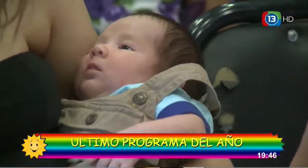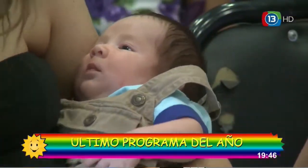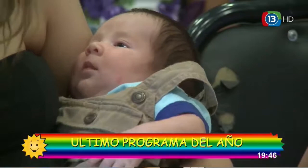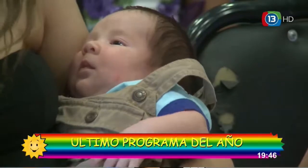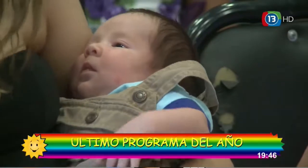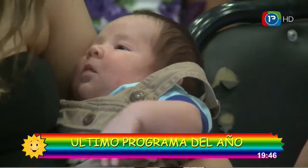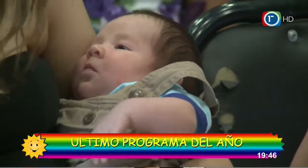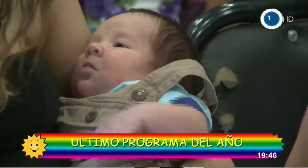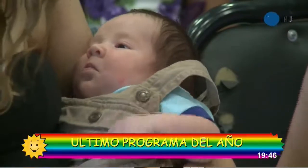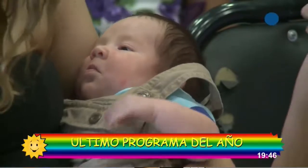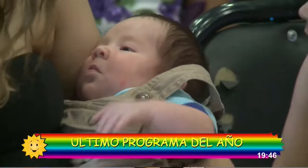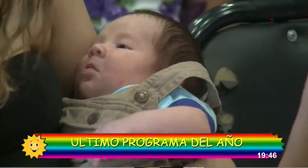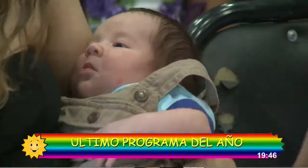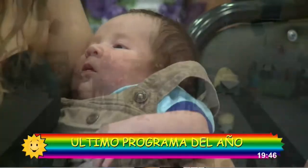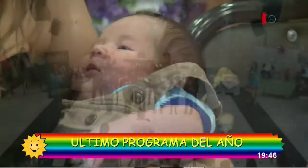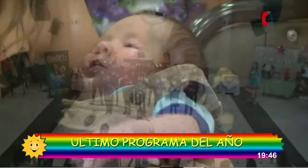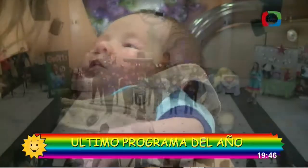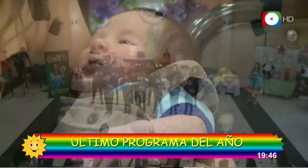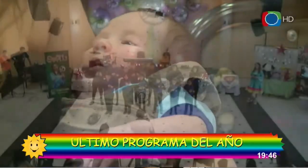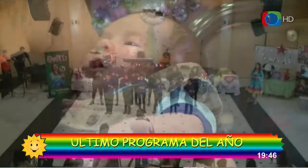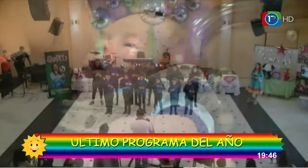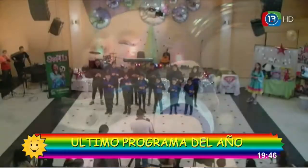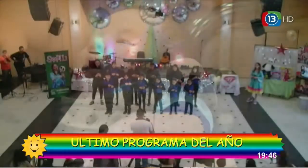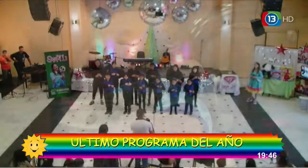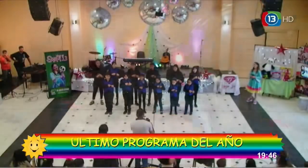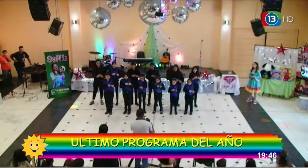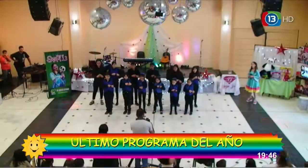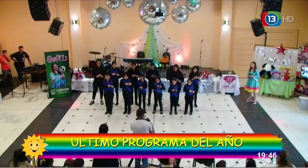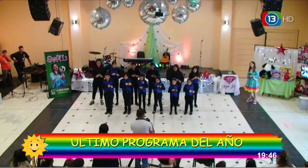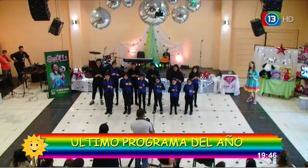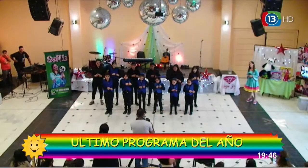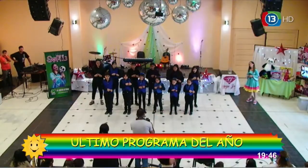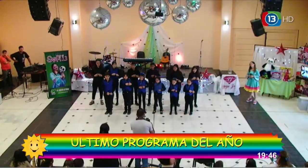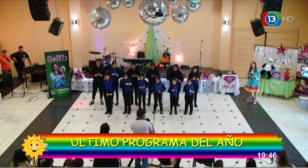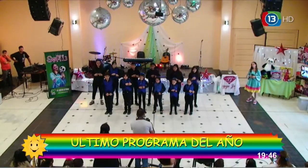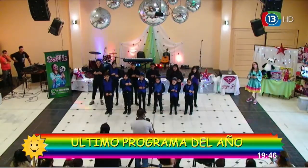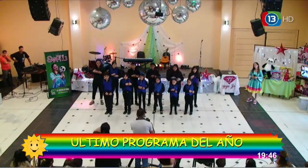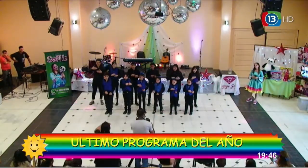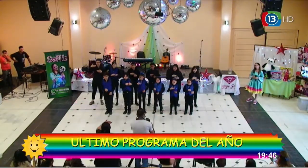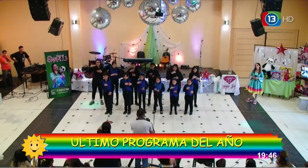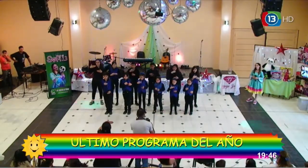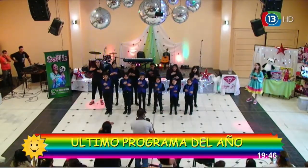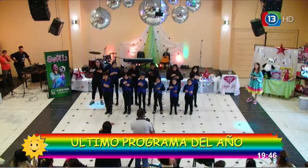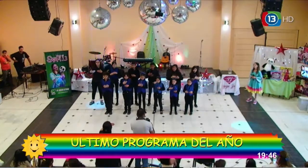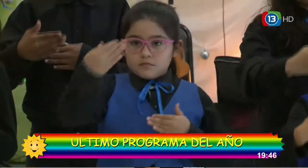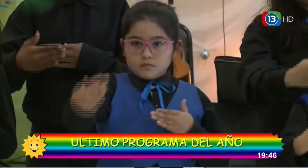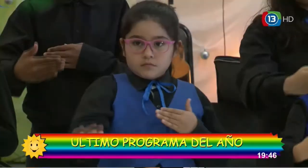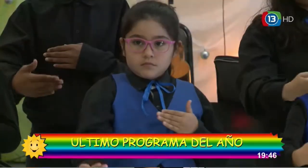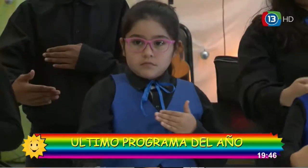corazón Más allá del